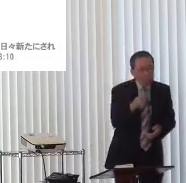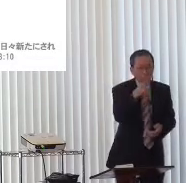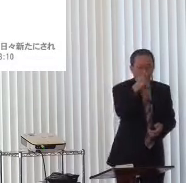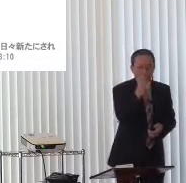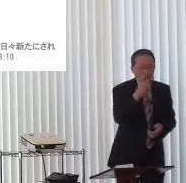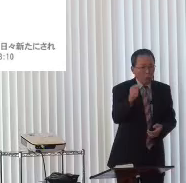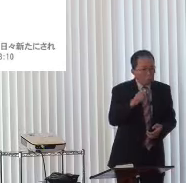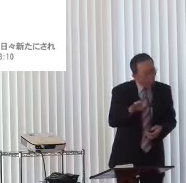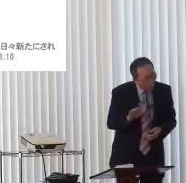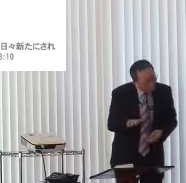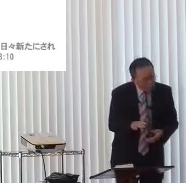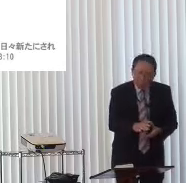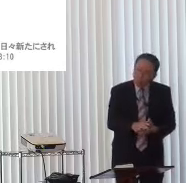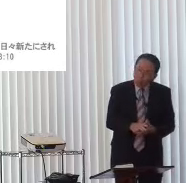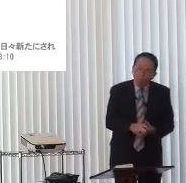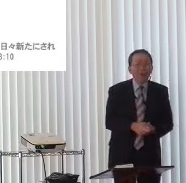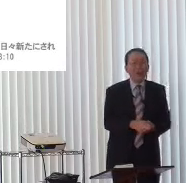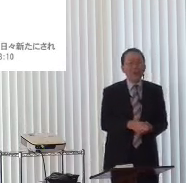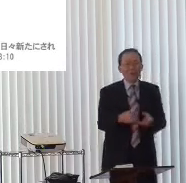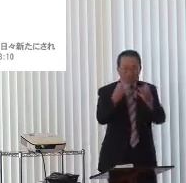時からとにかく聖書を覚えさせられる。